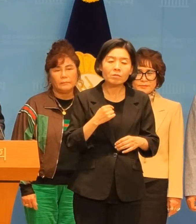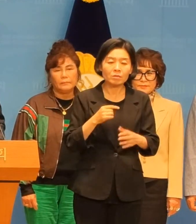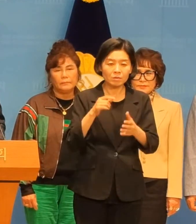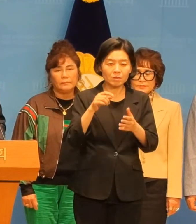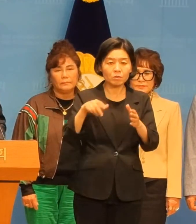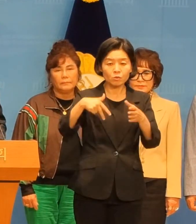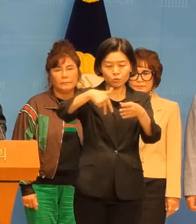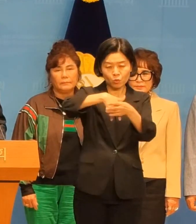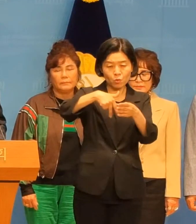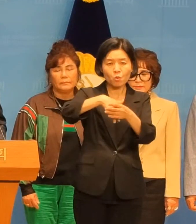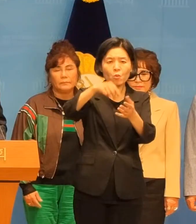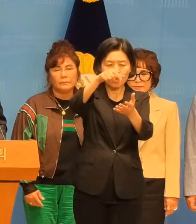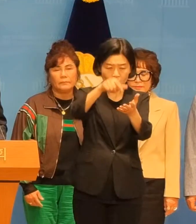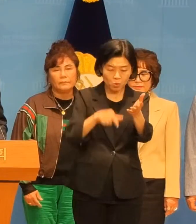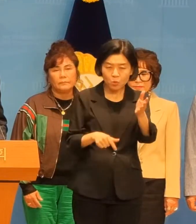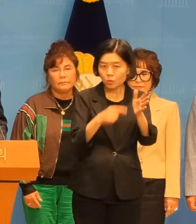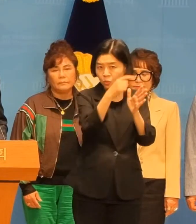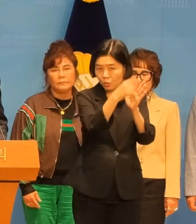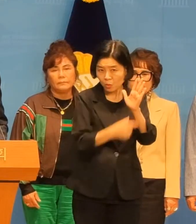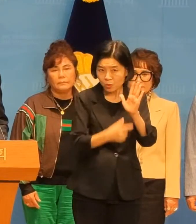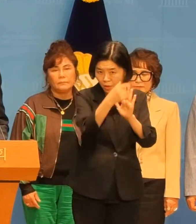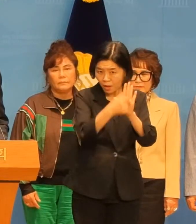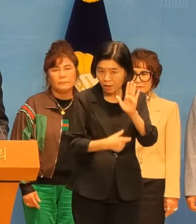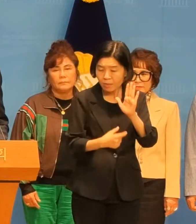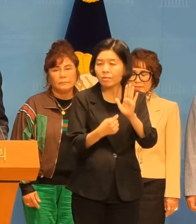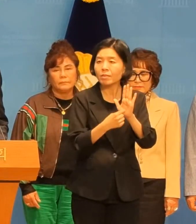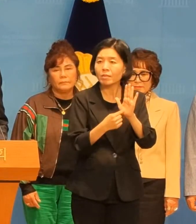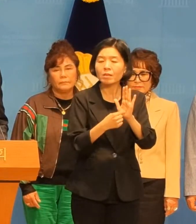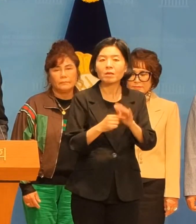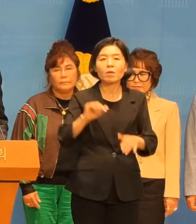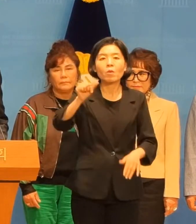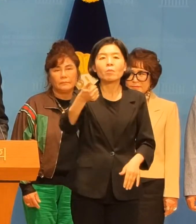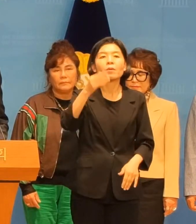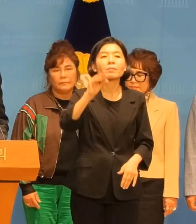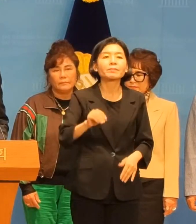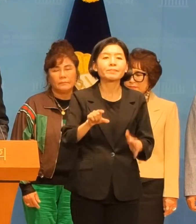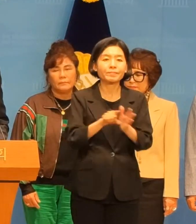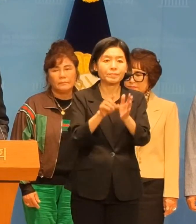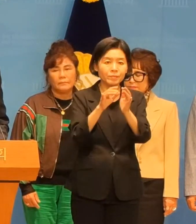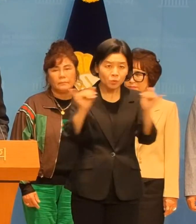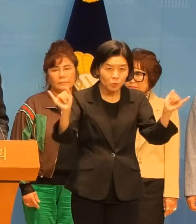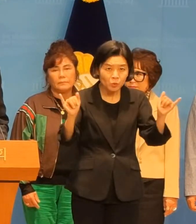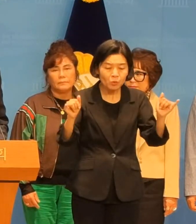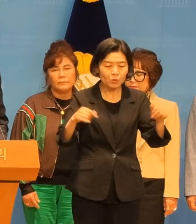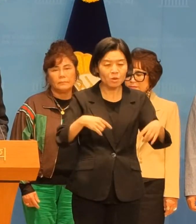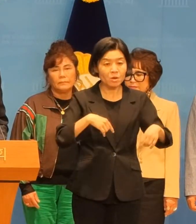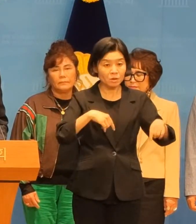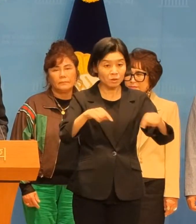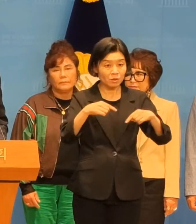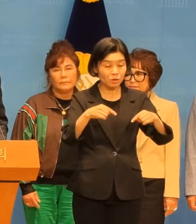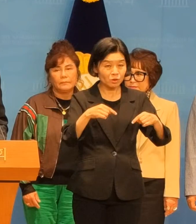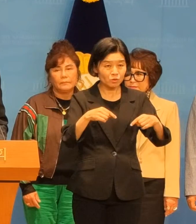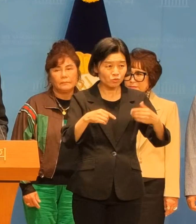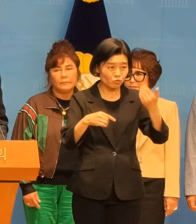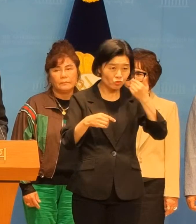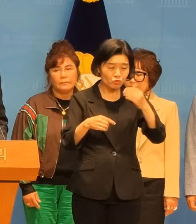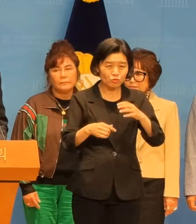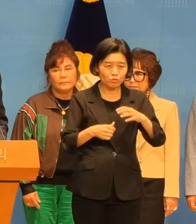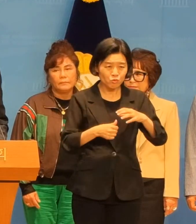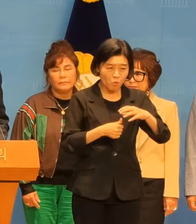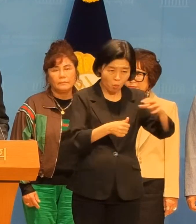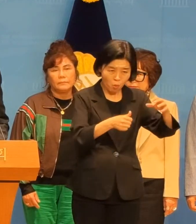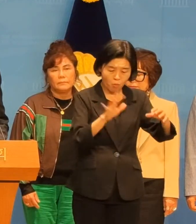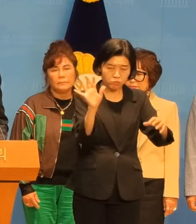우리 500만 신도는 어떠한 정치 세력의 도구도 아니며